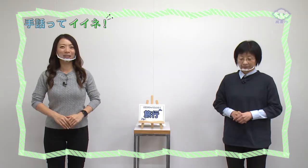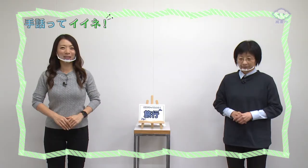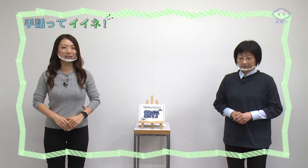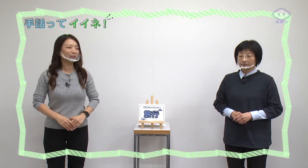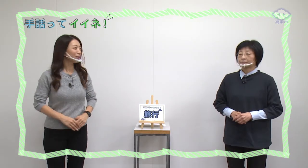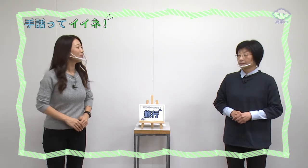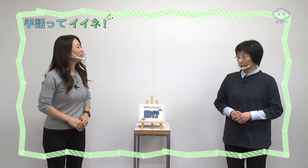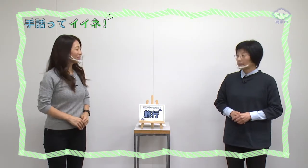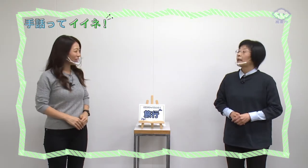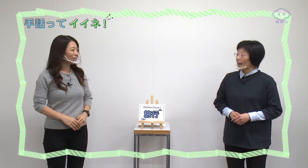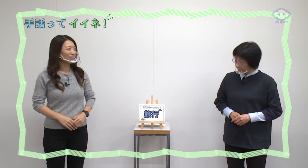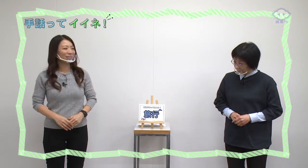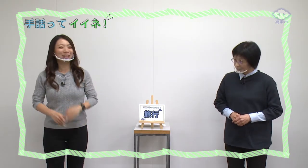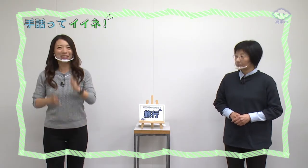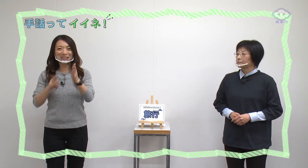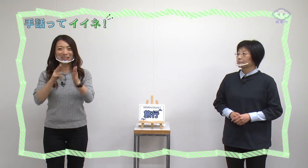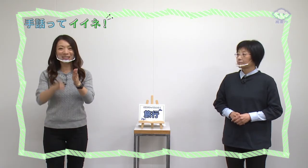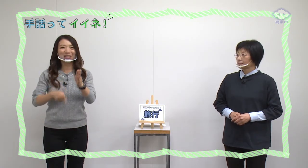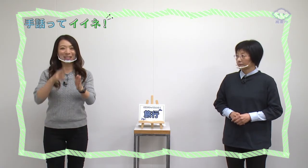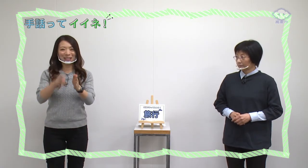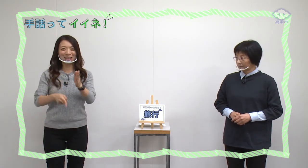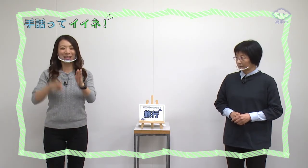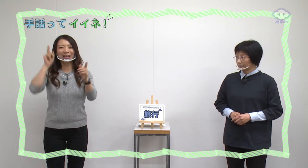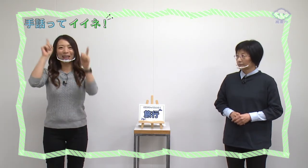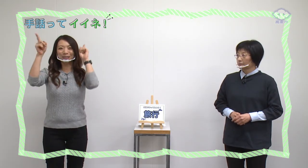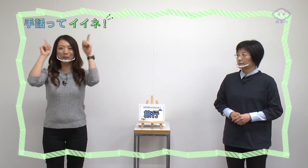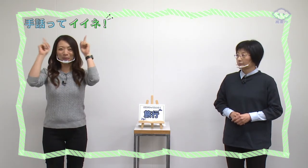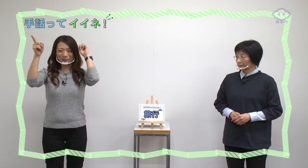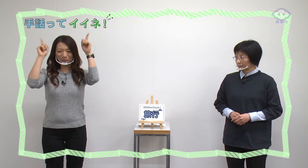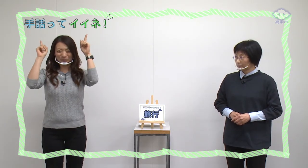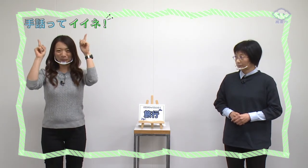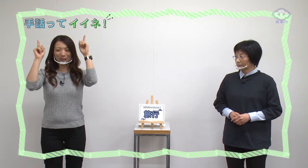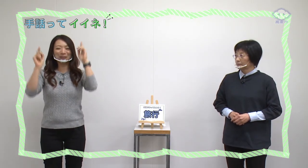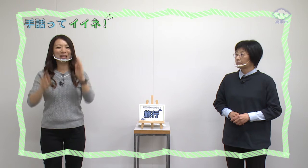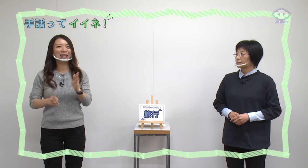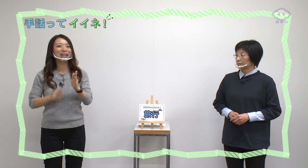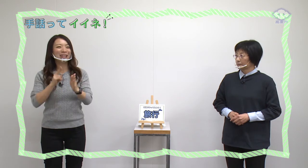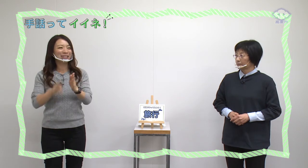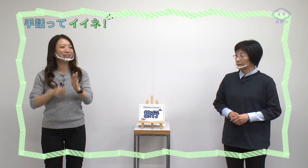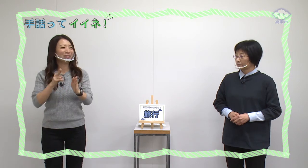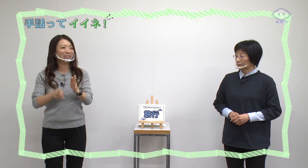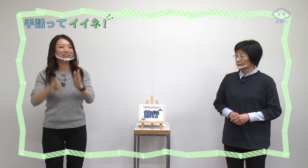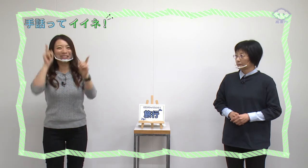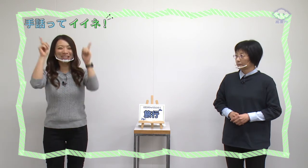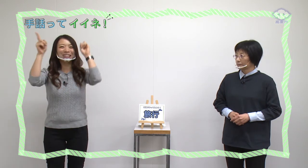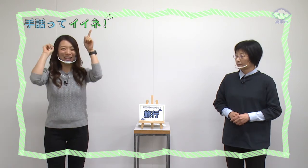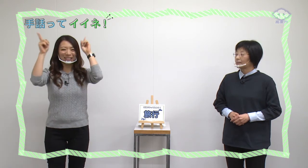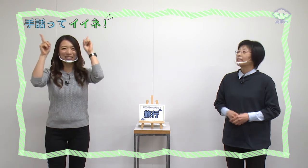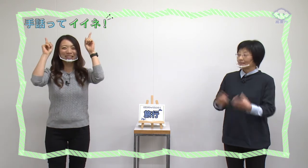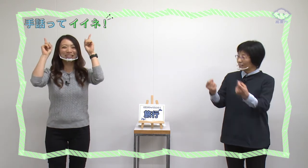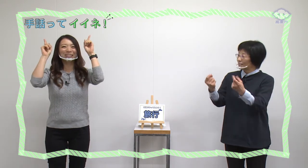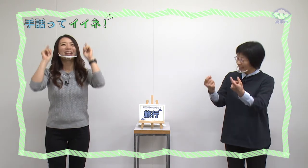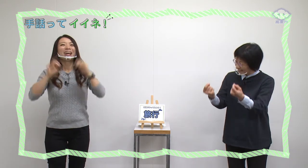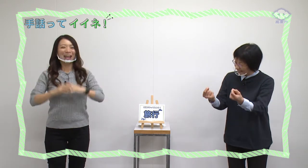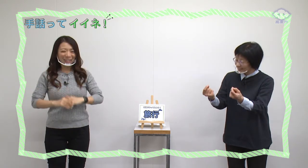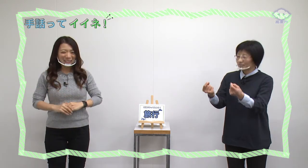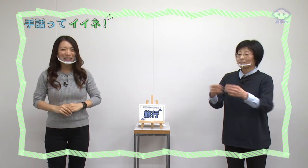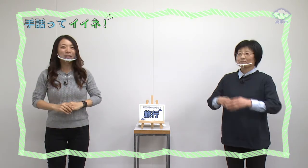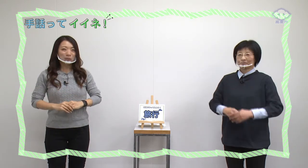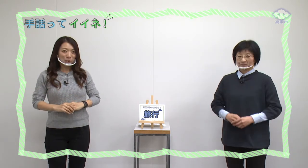はい、やってみますね。はい、汽車で遊ぶ、これで旅行ですね。 そうです。 はい、それで